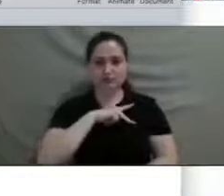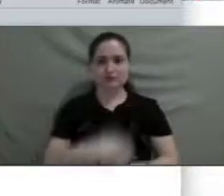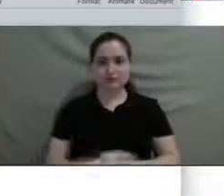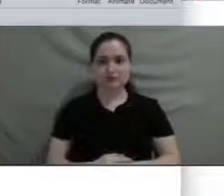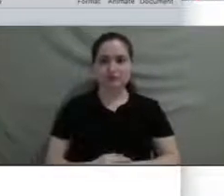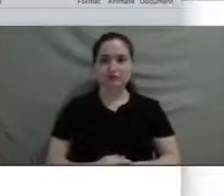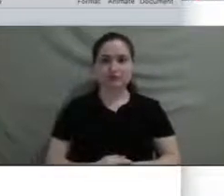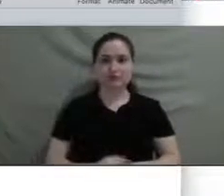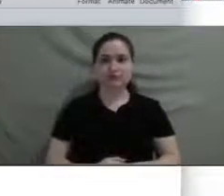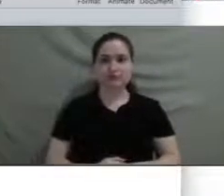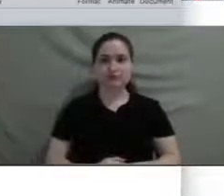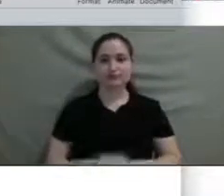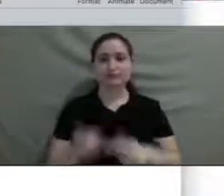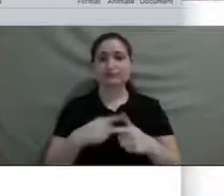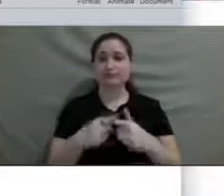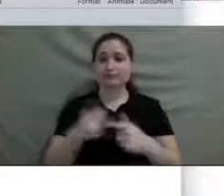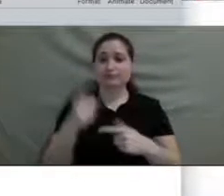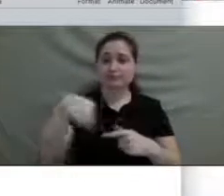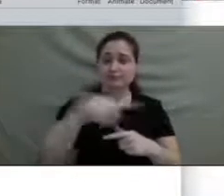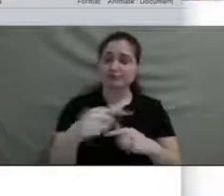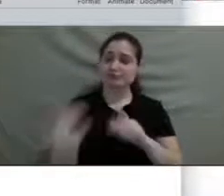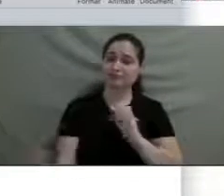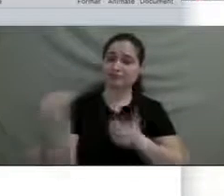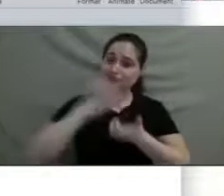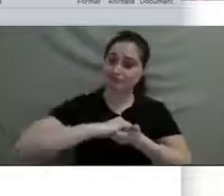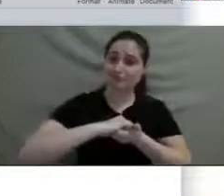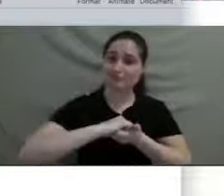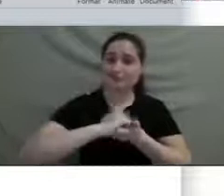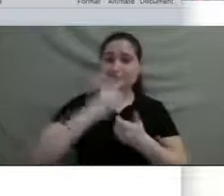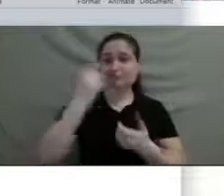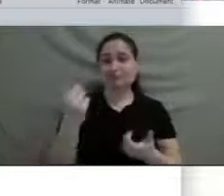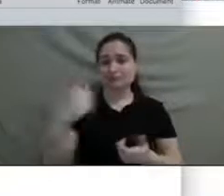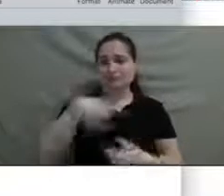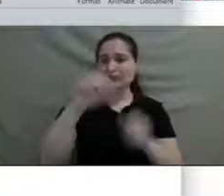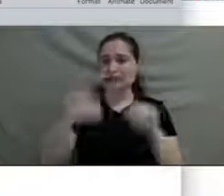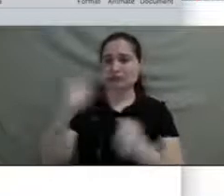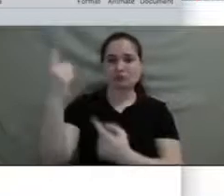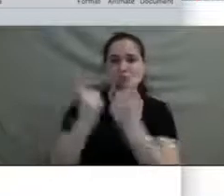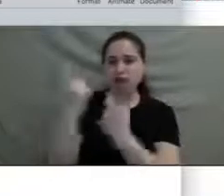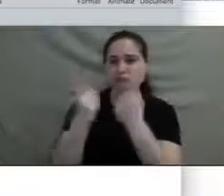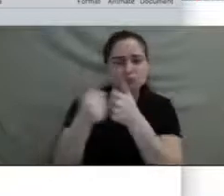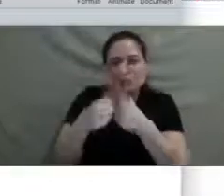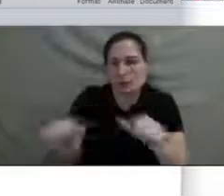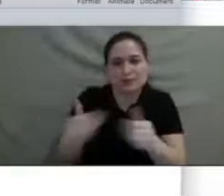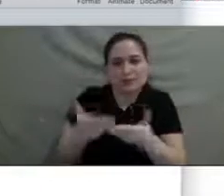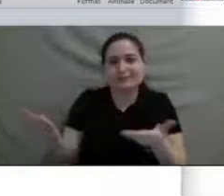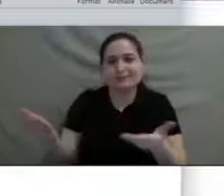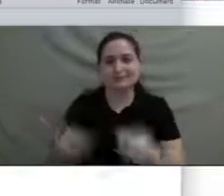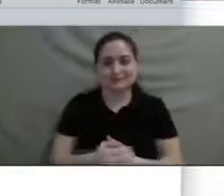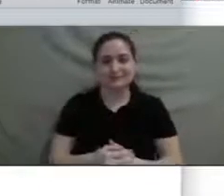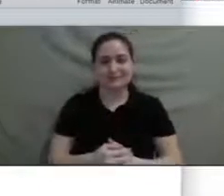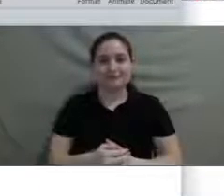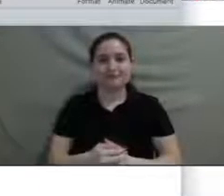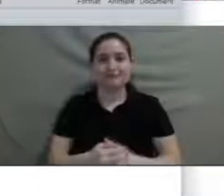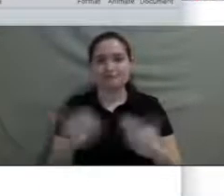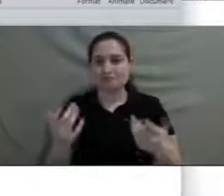Así que síganos y por ahí ustedes me pueden preguntar muchas cosas. Y bueno,